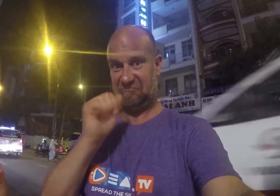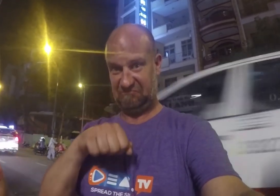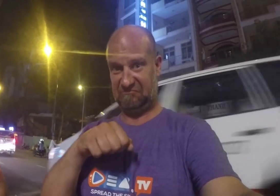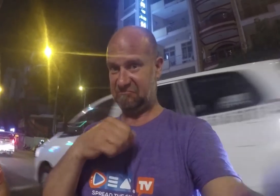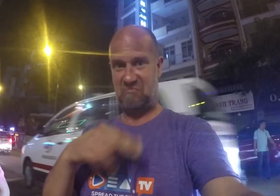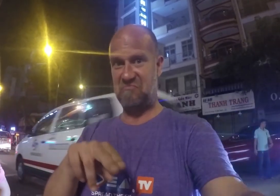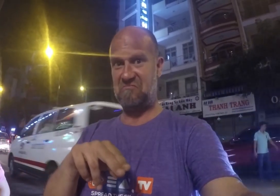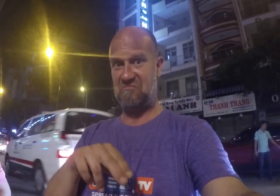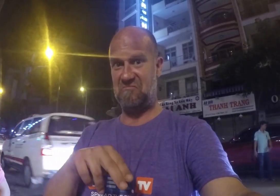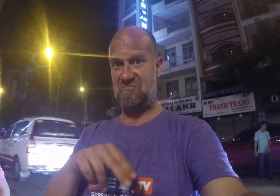es tun, ja oder nein?